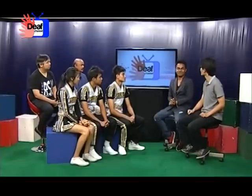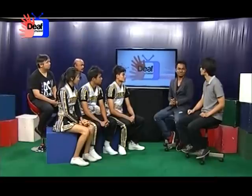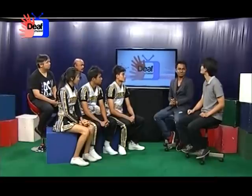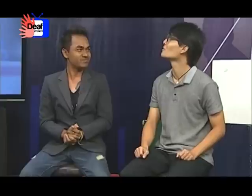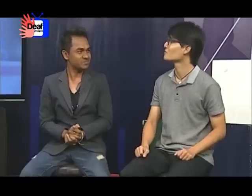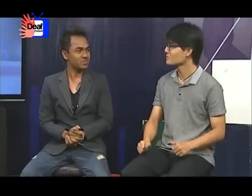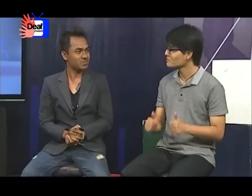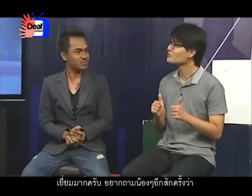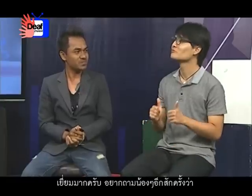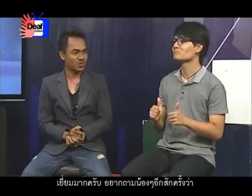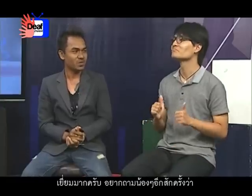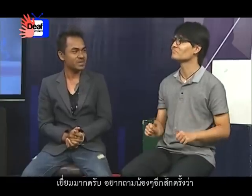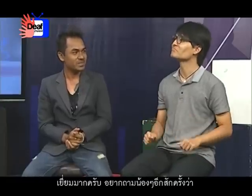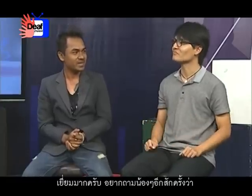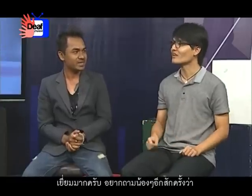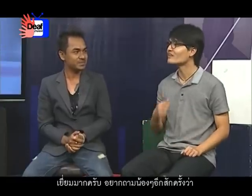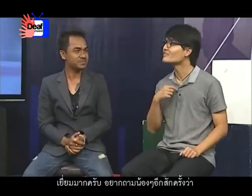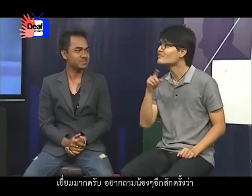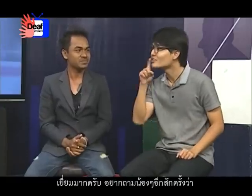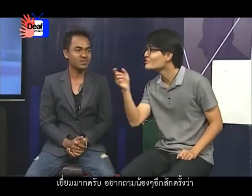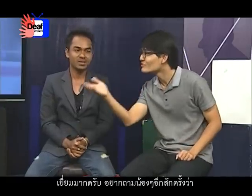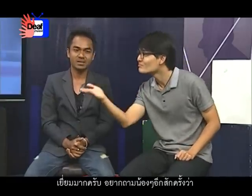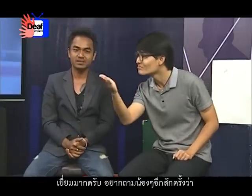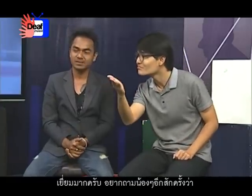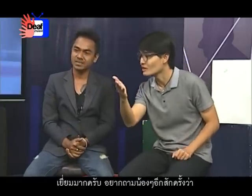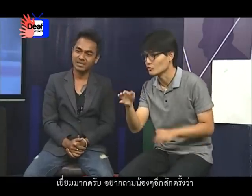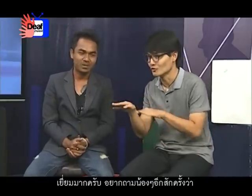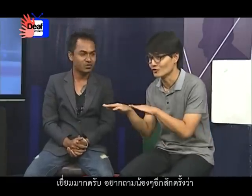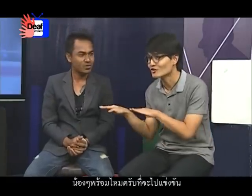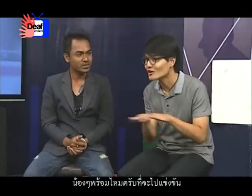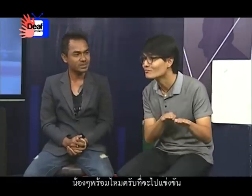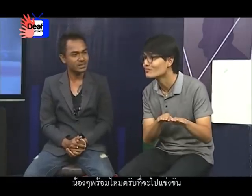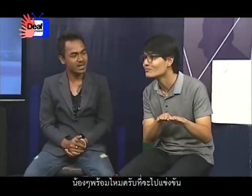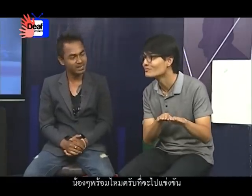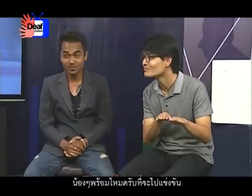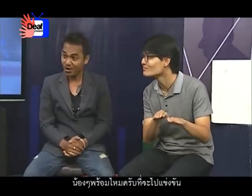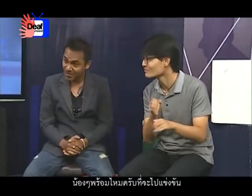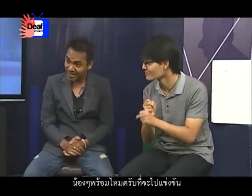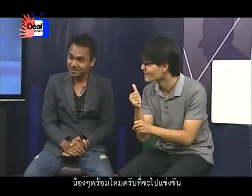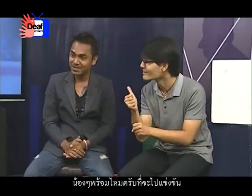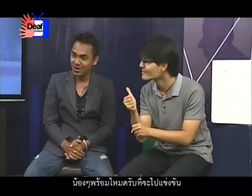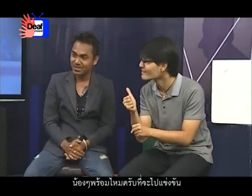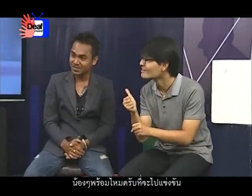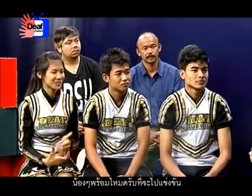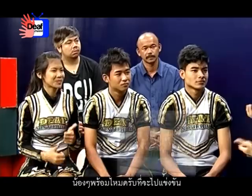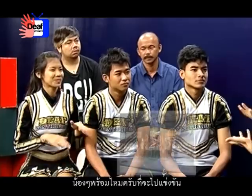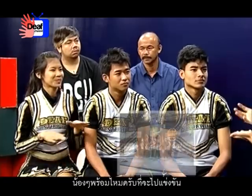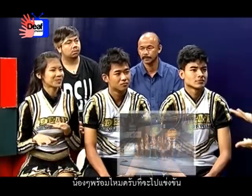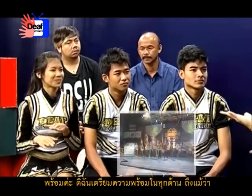โอ้สุดยอดมากเลยครับอยากถามน้องๆอีกสักครั้งนึงนะครับว่าแล้วนอกตัวน้องๆล่ะครับด้านความพร้อมของน้องๆพร้อมแค่ไหนล่ะครับ